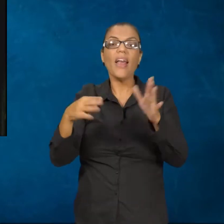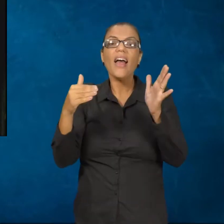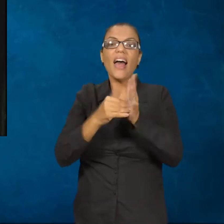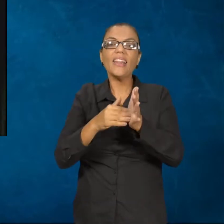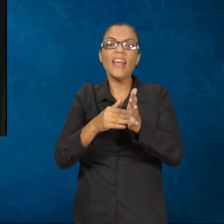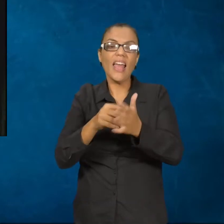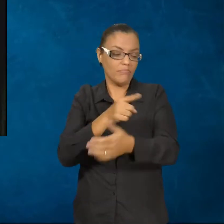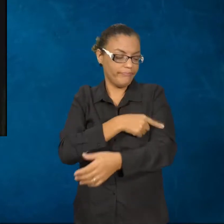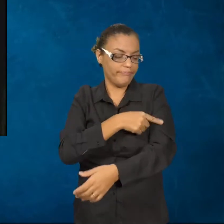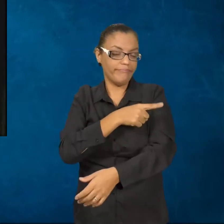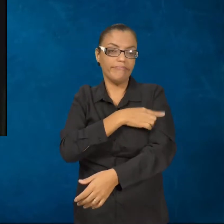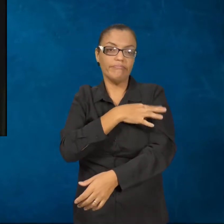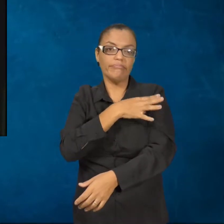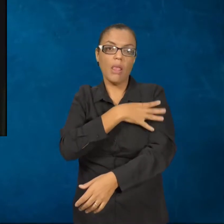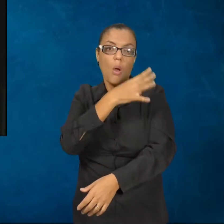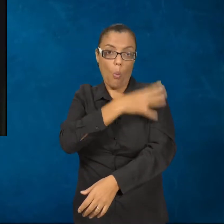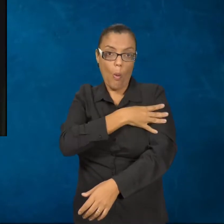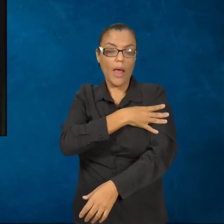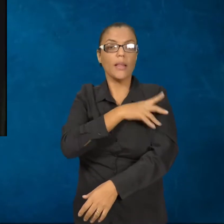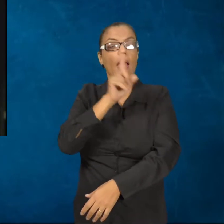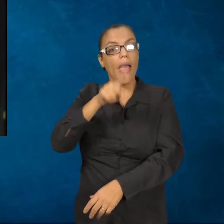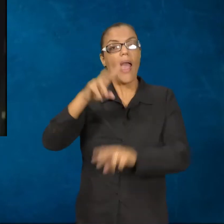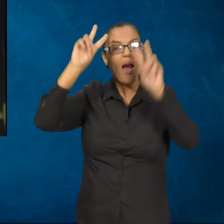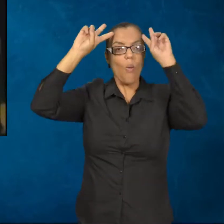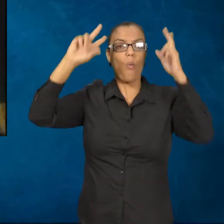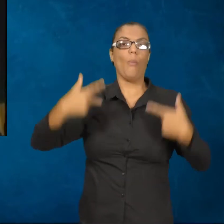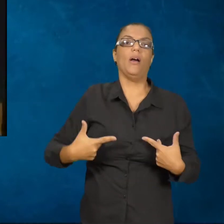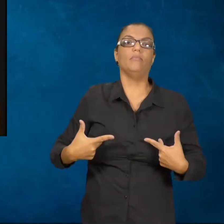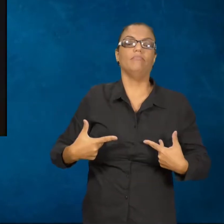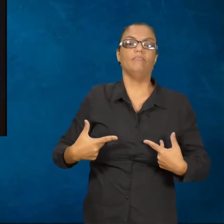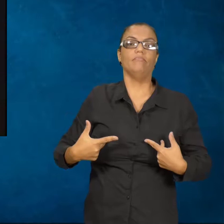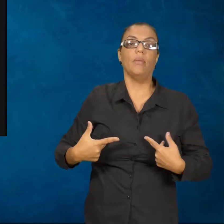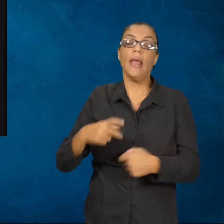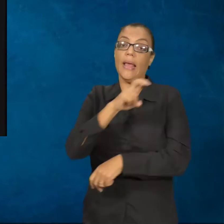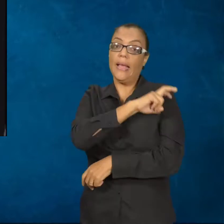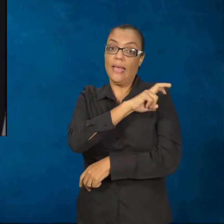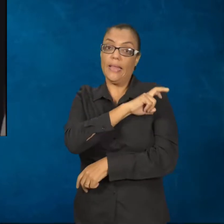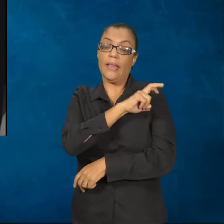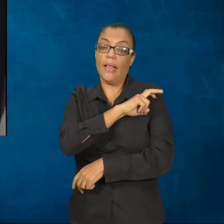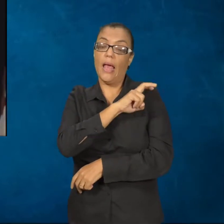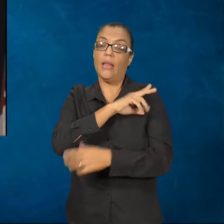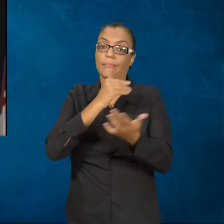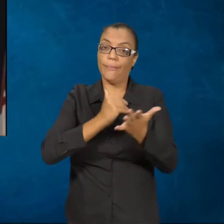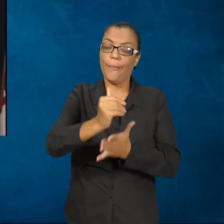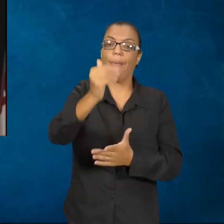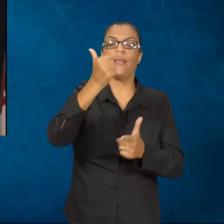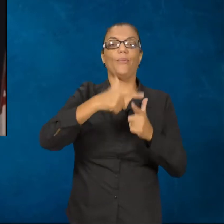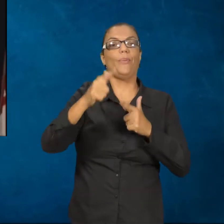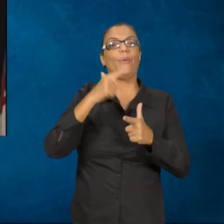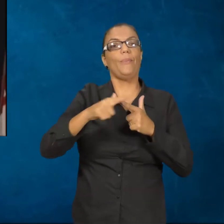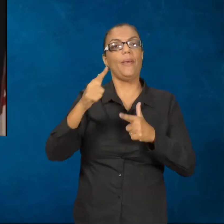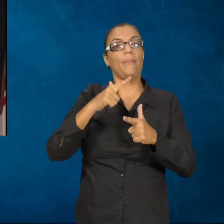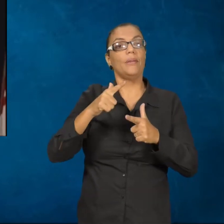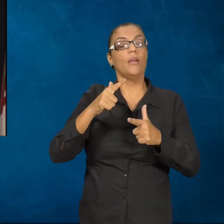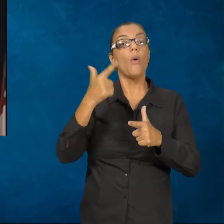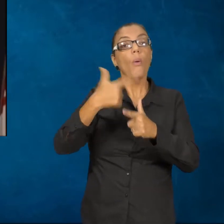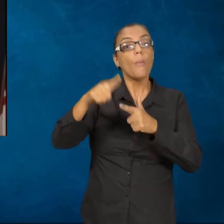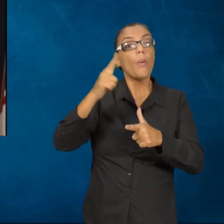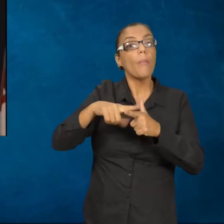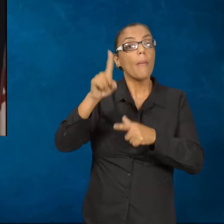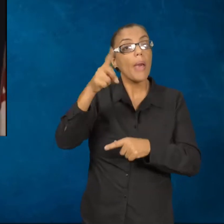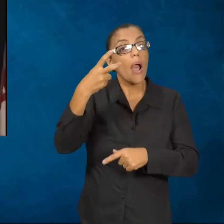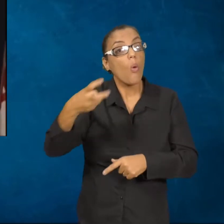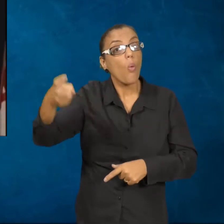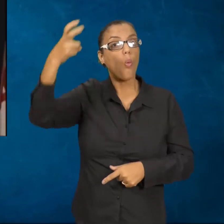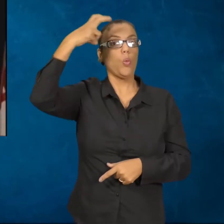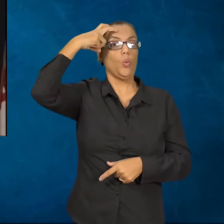problema. É na quinta série que um pai ou uma mãe, porque, gente, o problema é cultural, o problema não é a escola que está errada, o problema não é a família que está errada, o